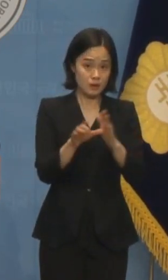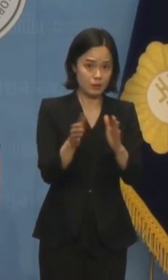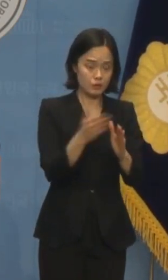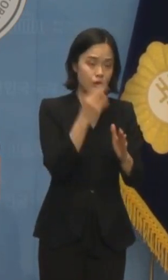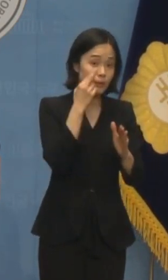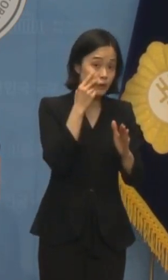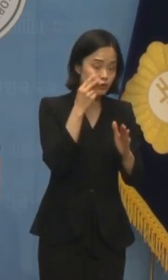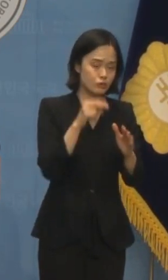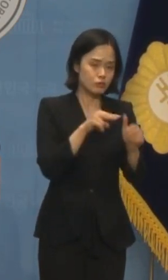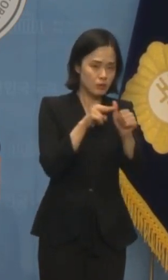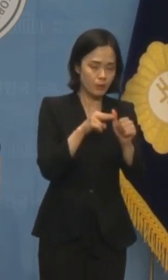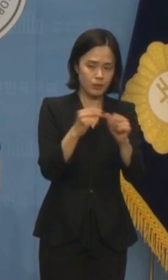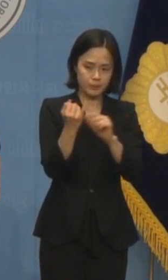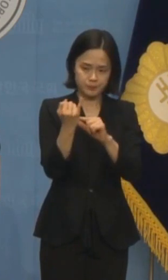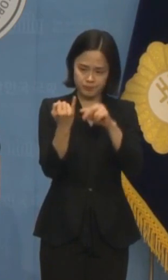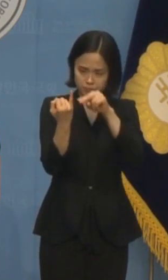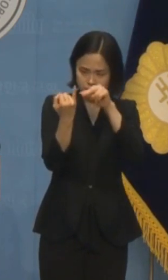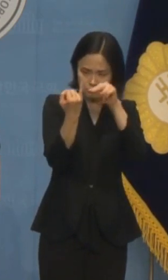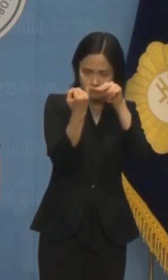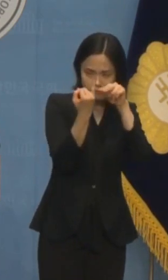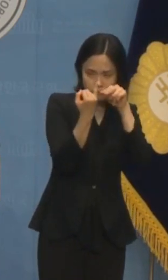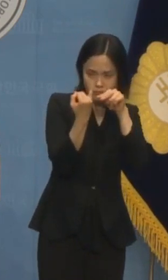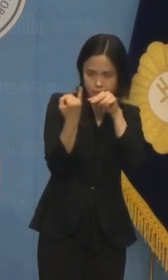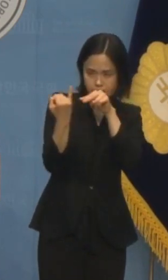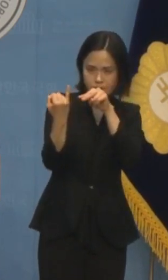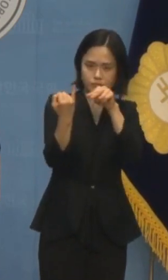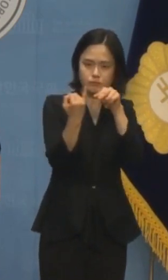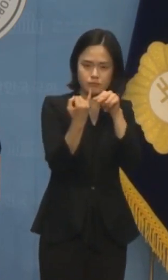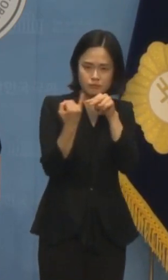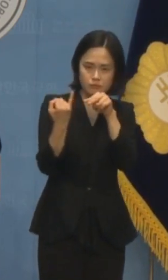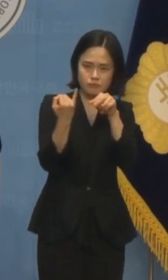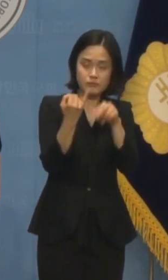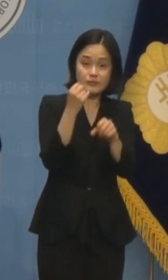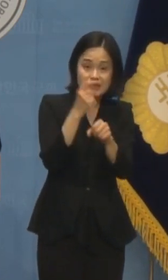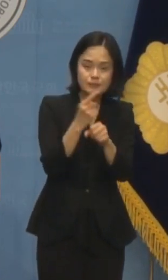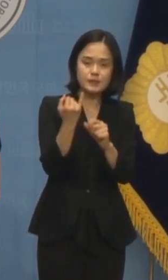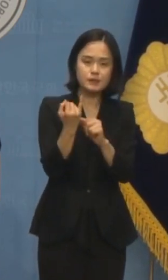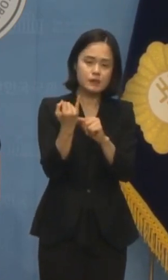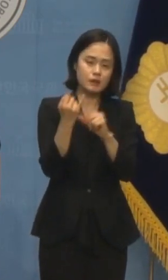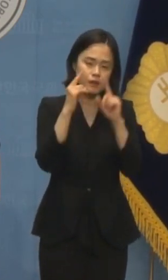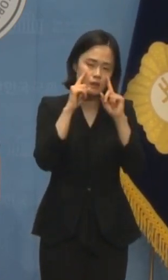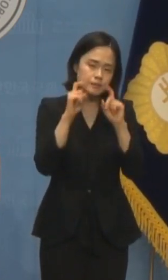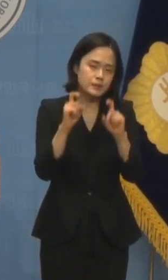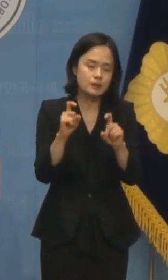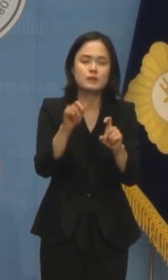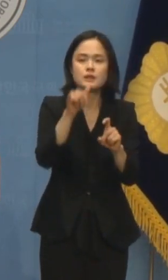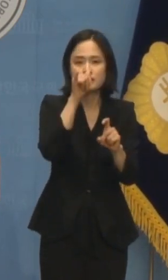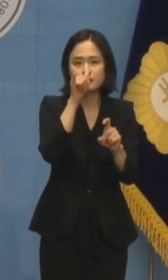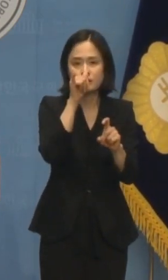진작부터 그의 행적을 알고 있었다는 뜻입니다. 공교롭게도 수미 테리가 기소되기